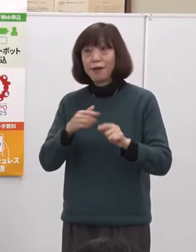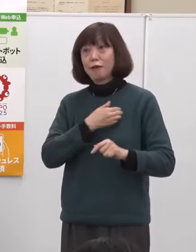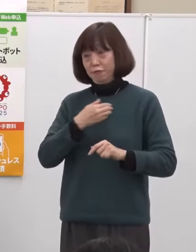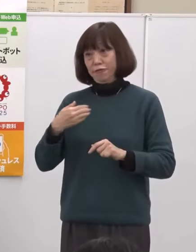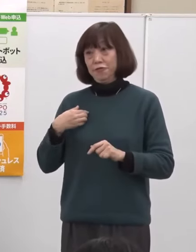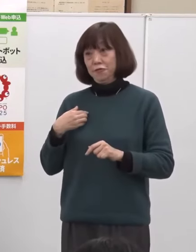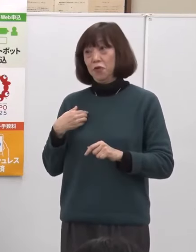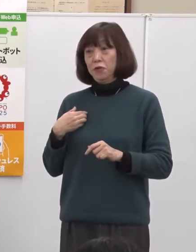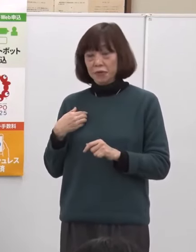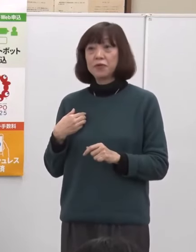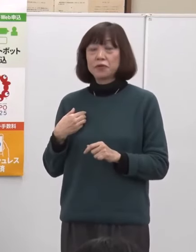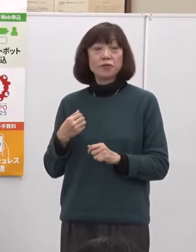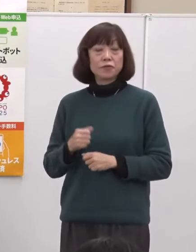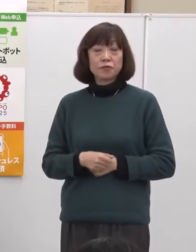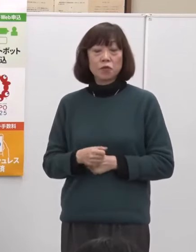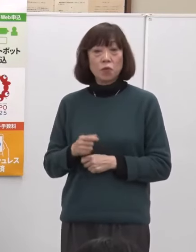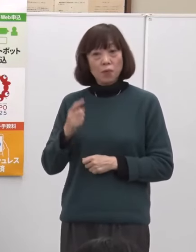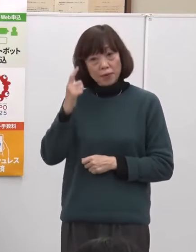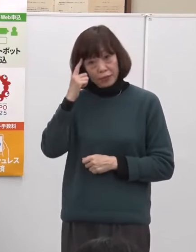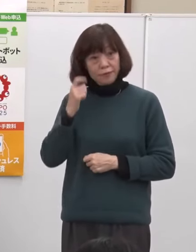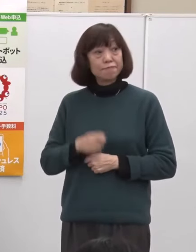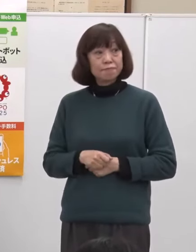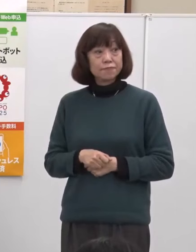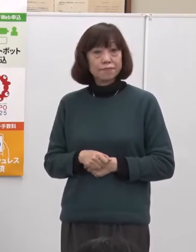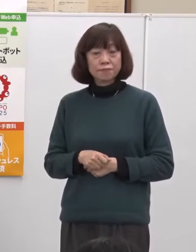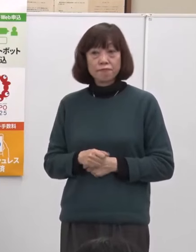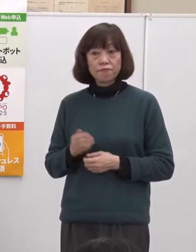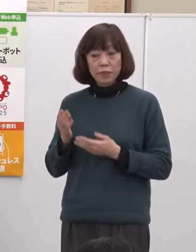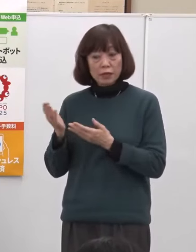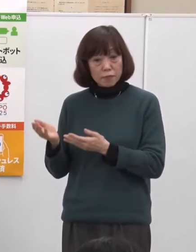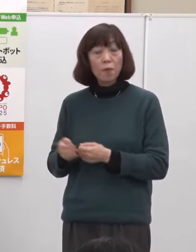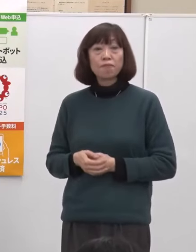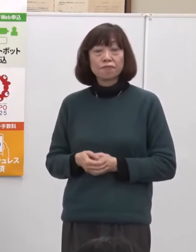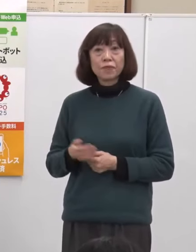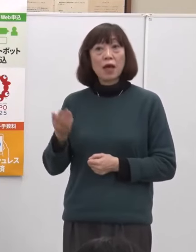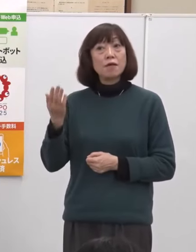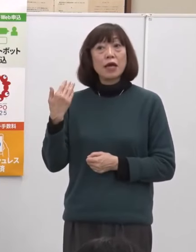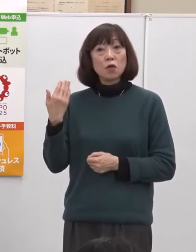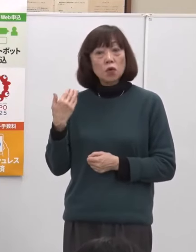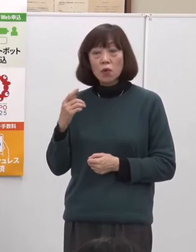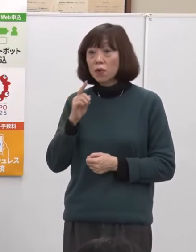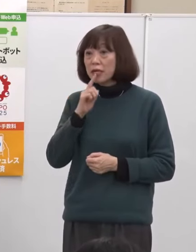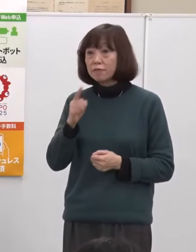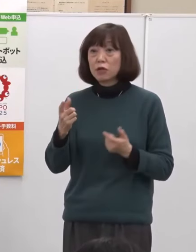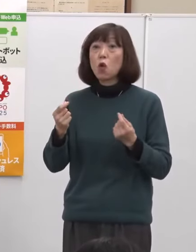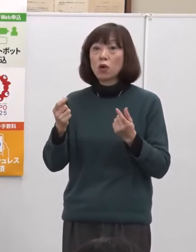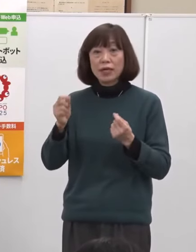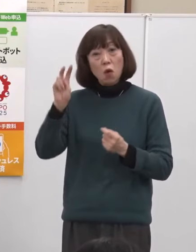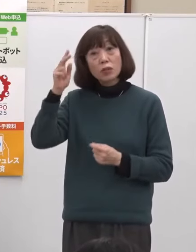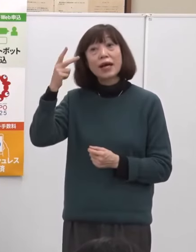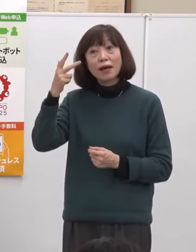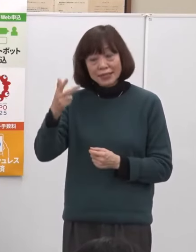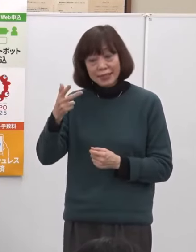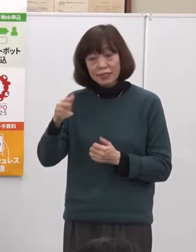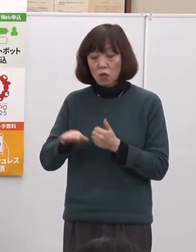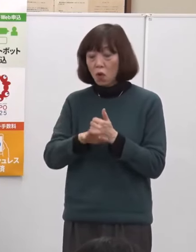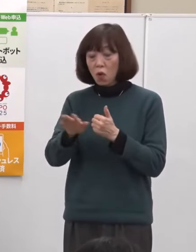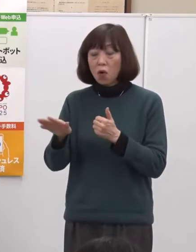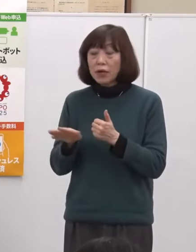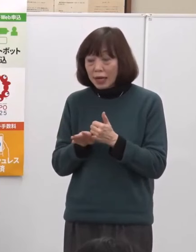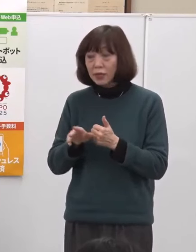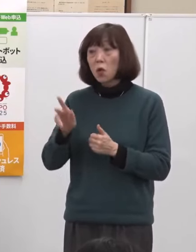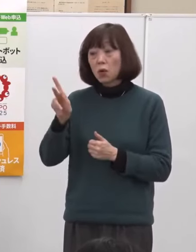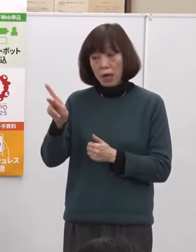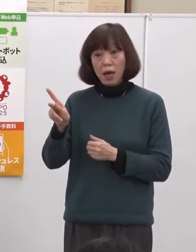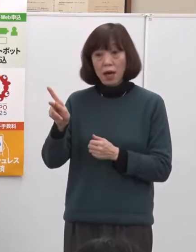い。 先ほどお伝えしましたように、大阪市 の環境課の方では、自